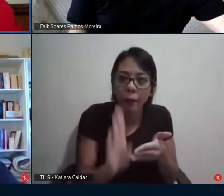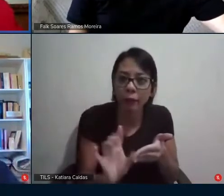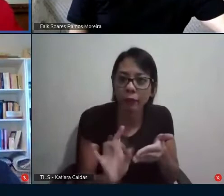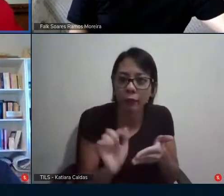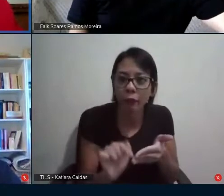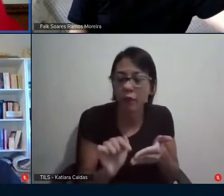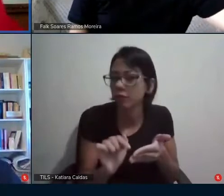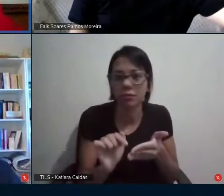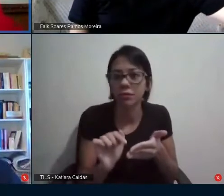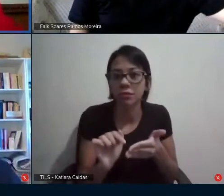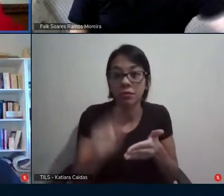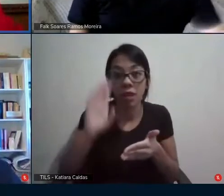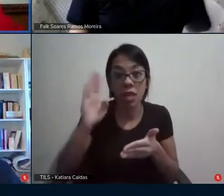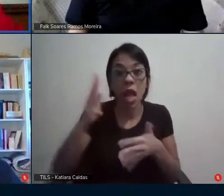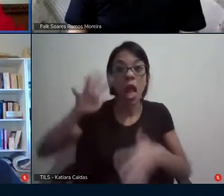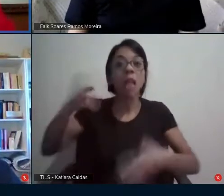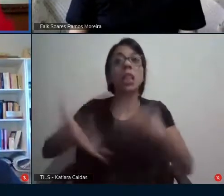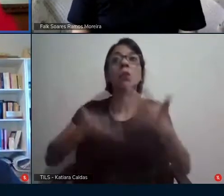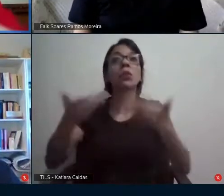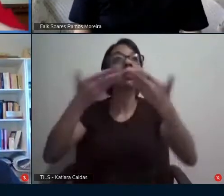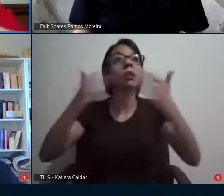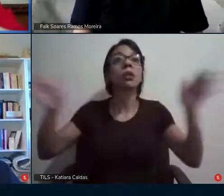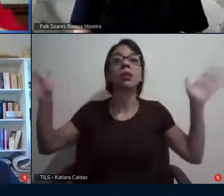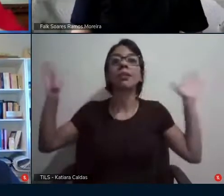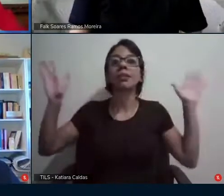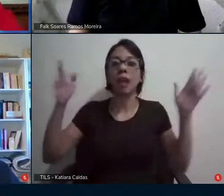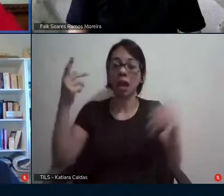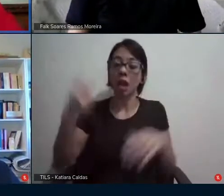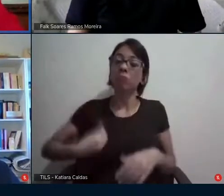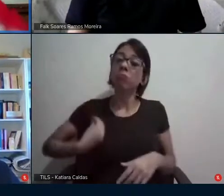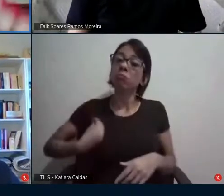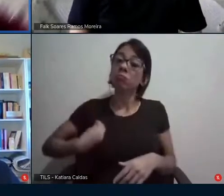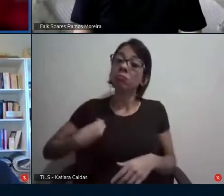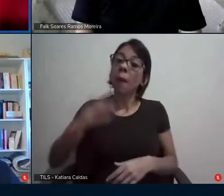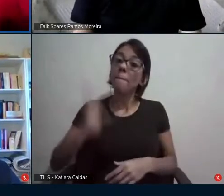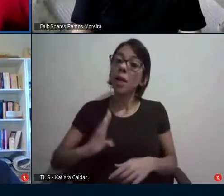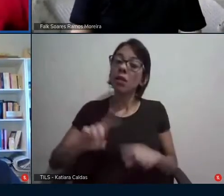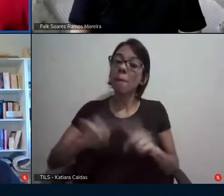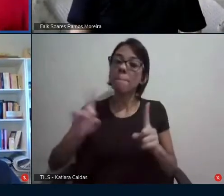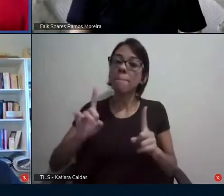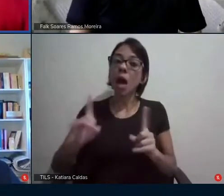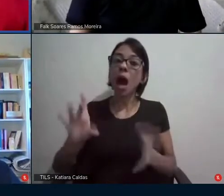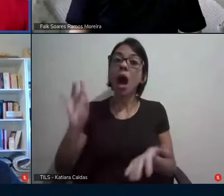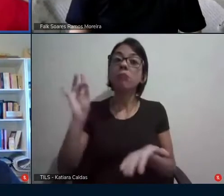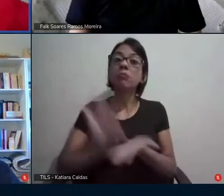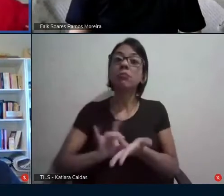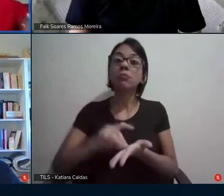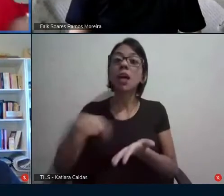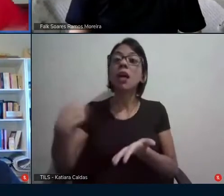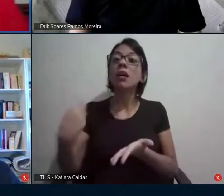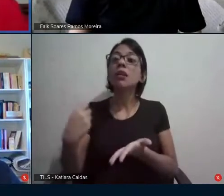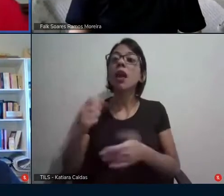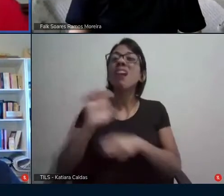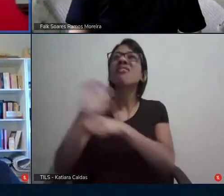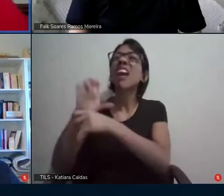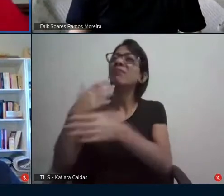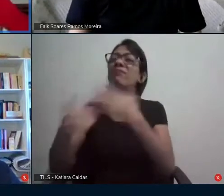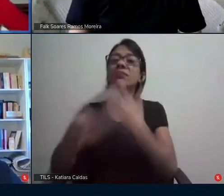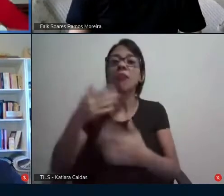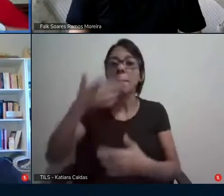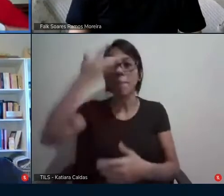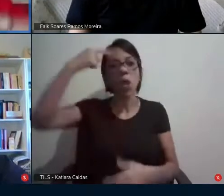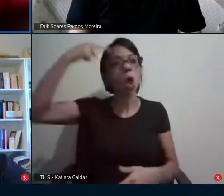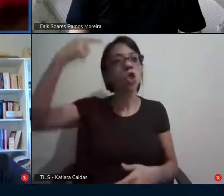Sinais, e o brasileiro está no final, ela está no Brasil, mas ela pertence ao Estado de quem ninguém é